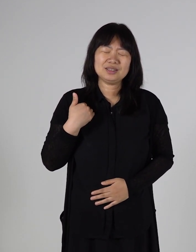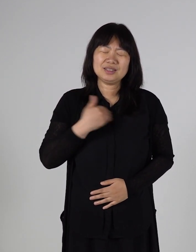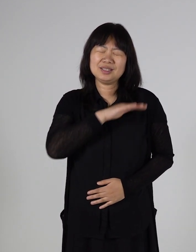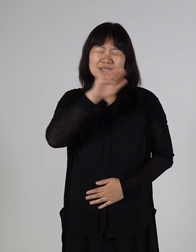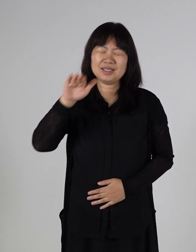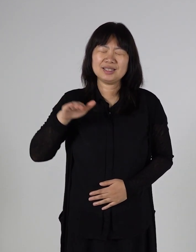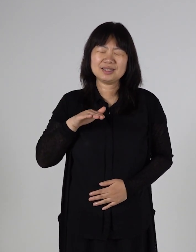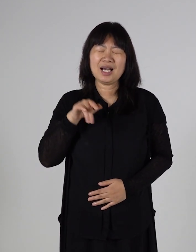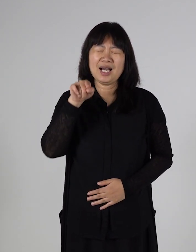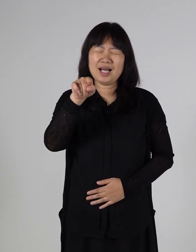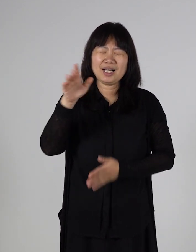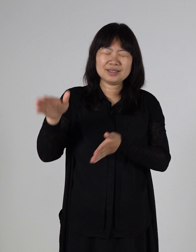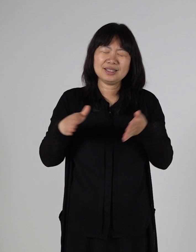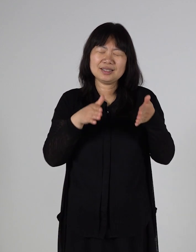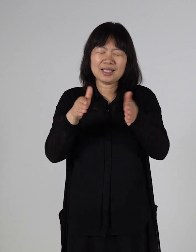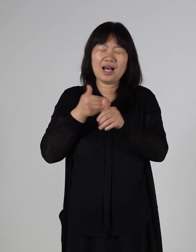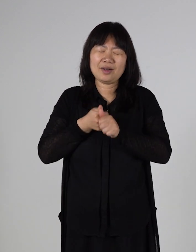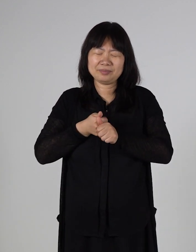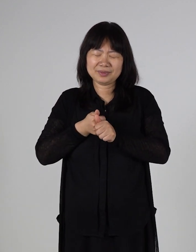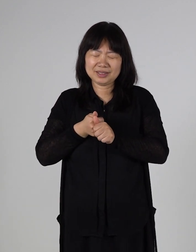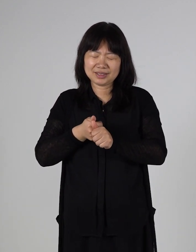우린 그 길